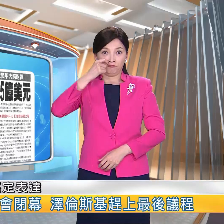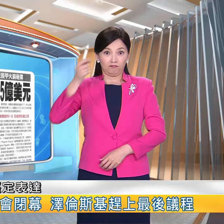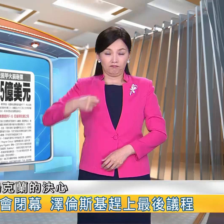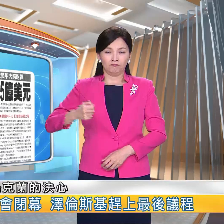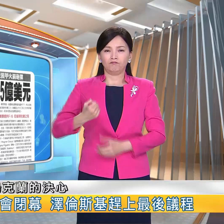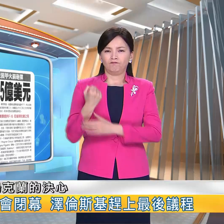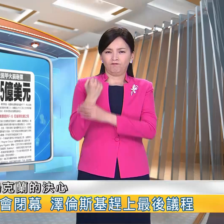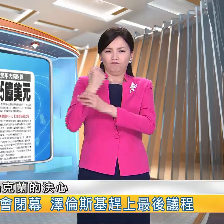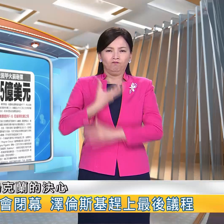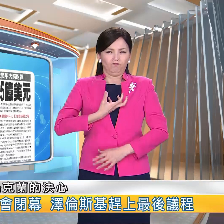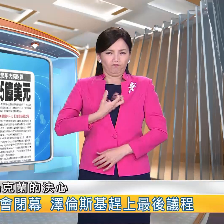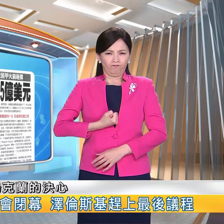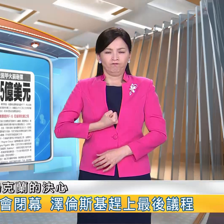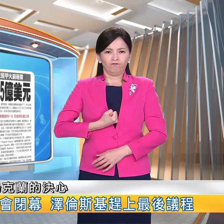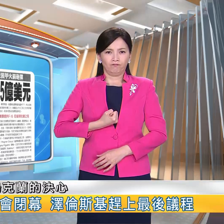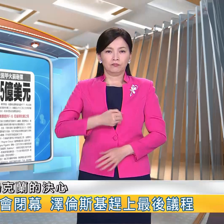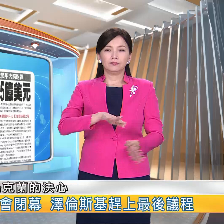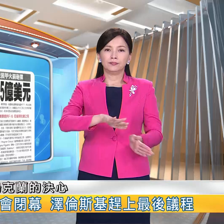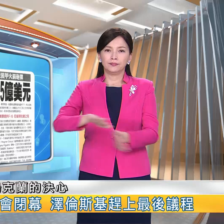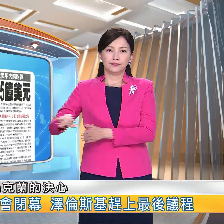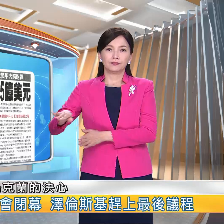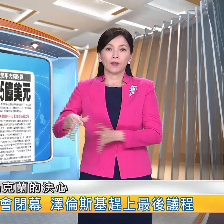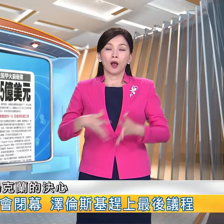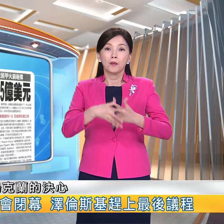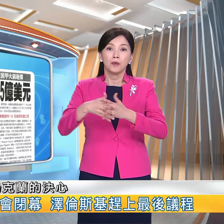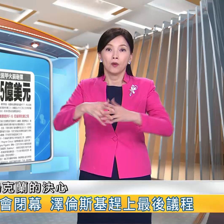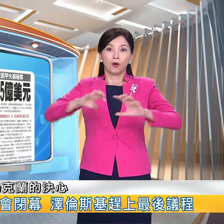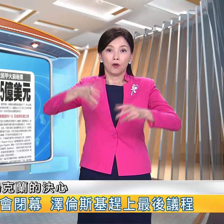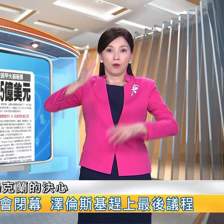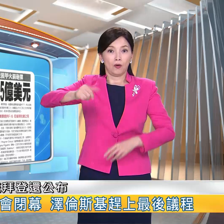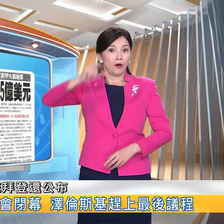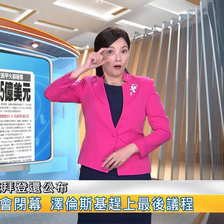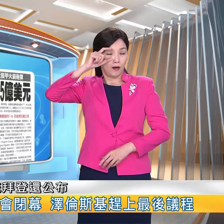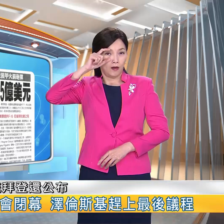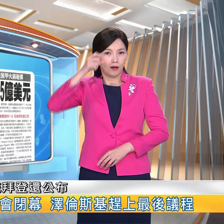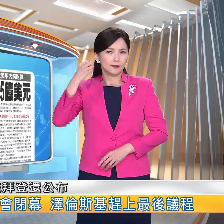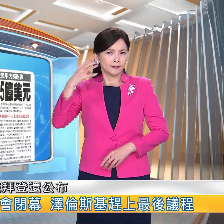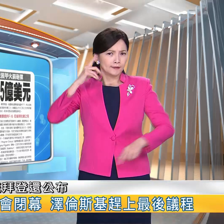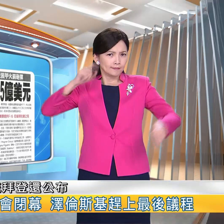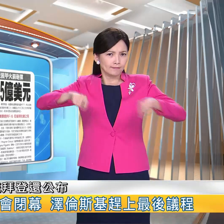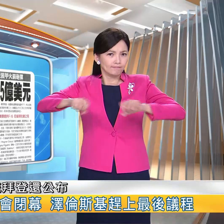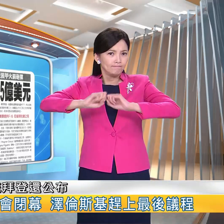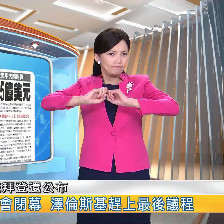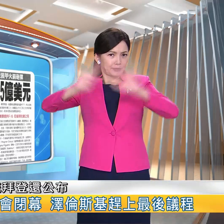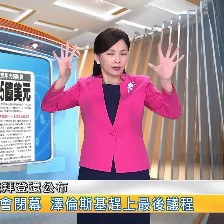继续支持乌克兰的决心，而美国总统拜登还公布一